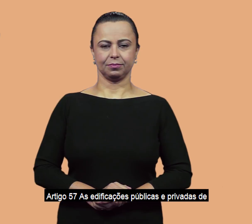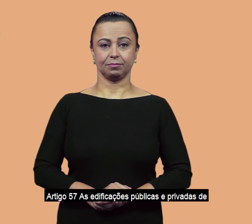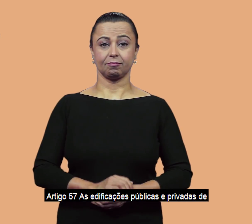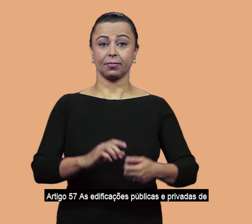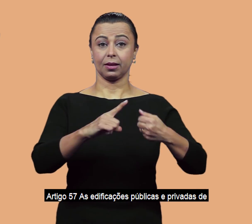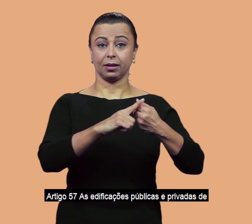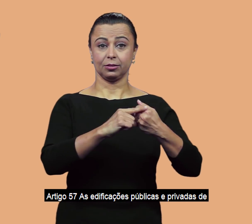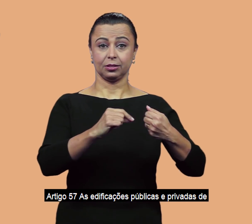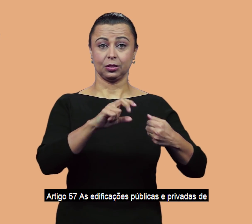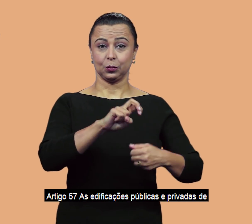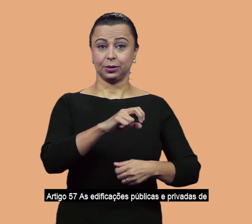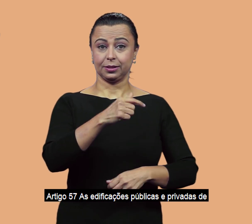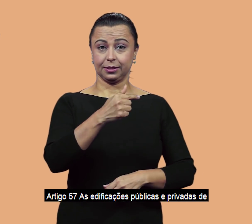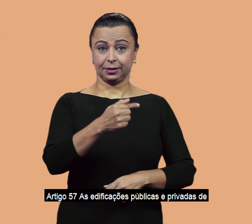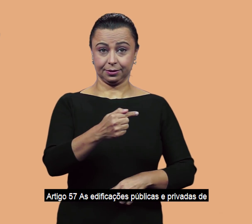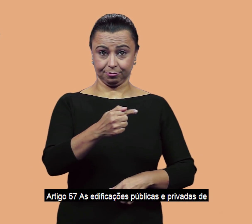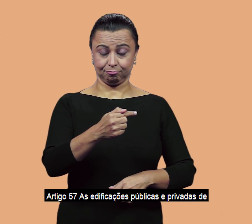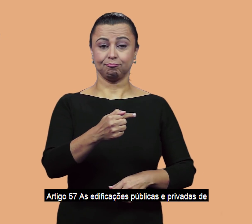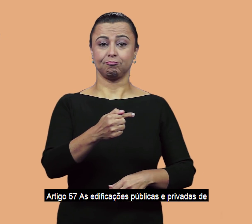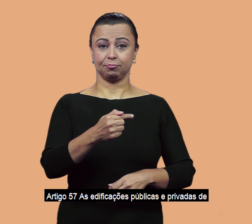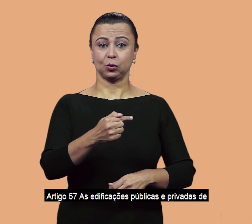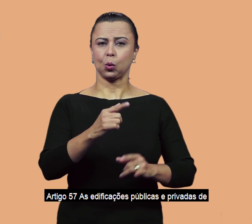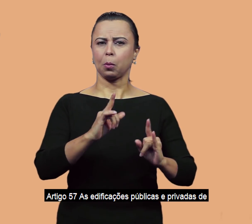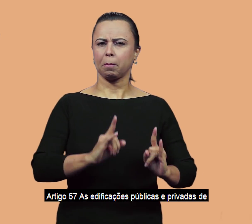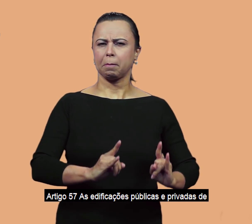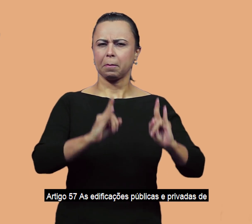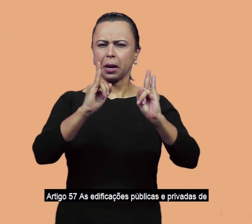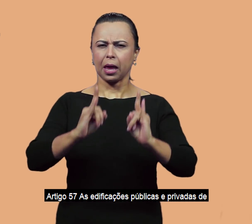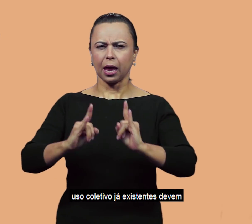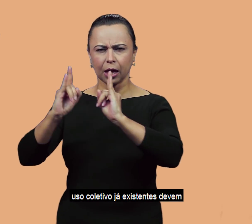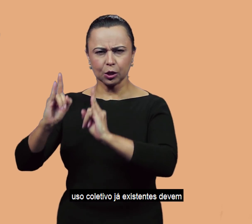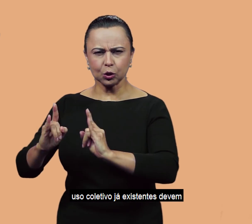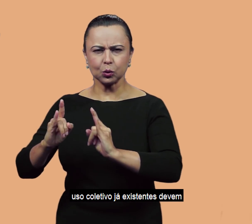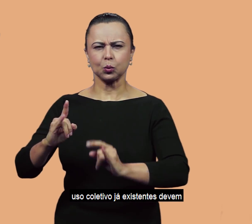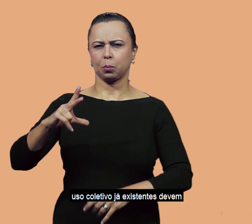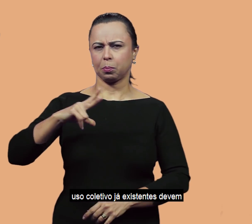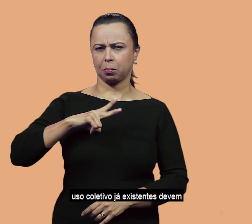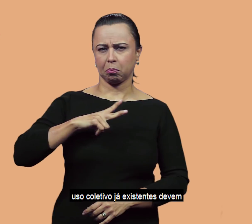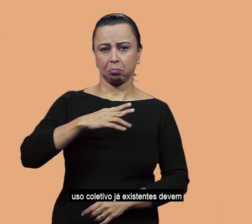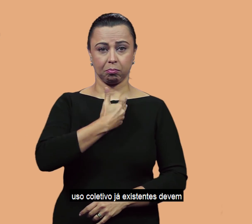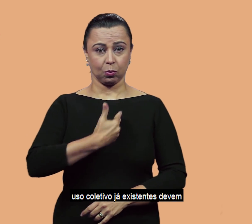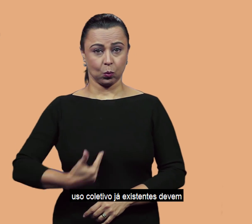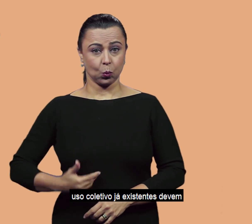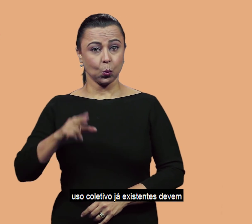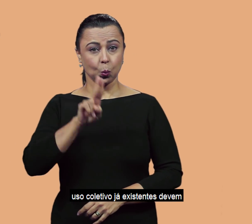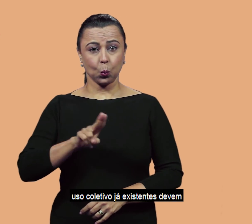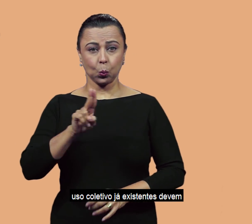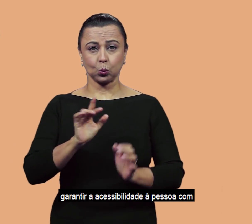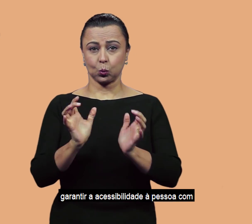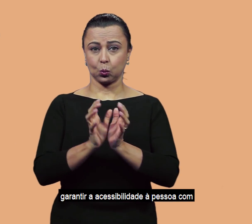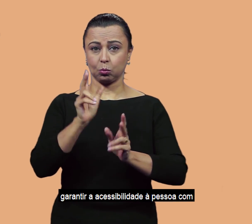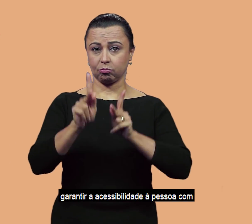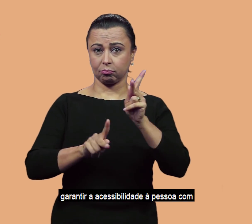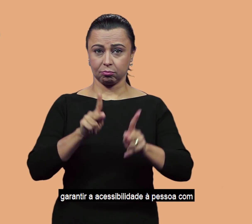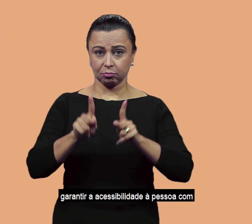57 as edificações públicas e privadas de uso coletivo já existentes devem garantir a acessibilidade